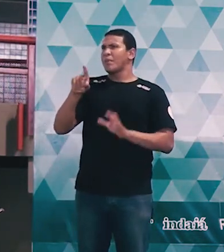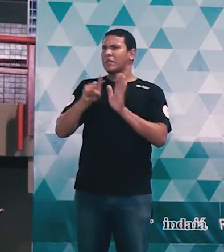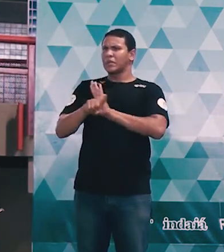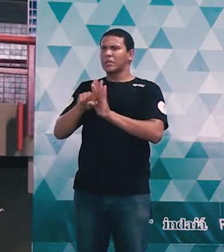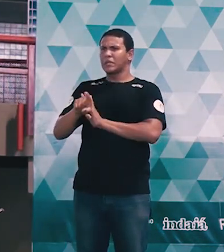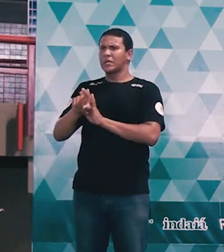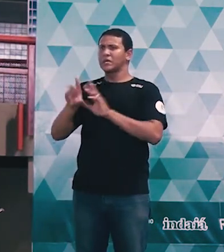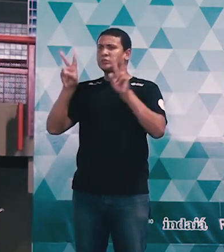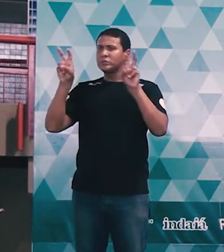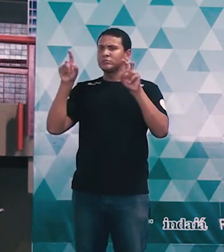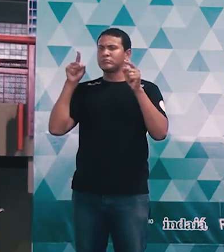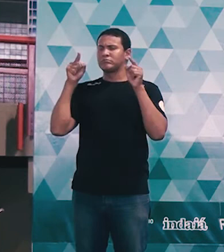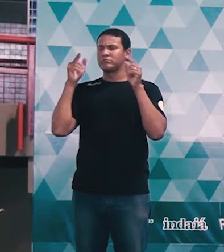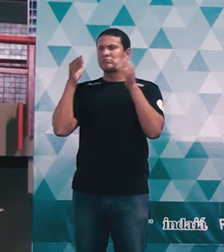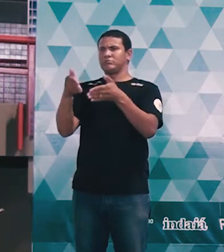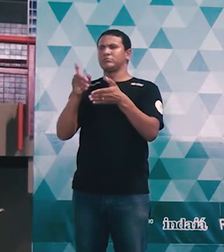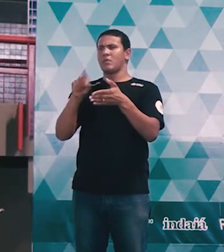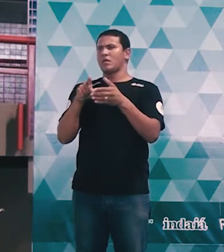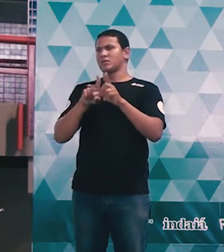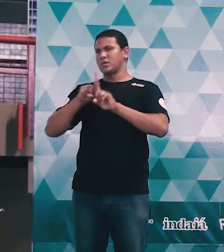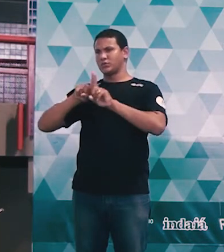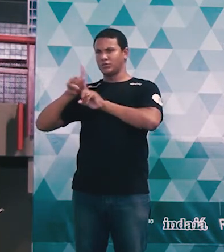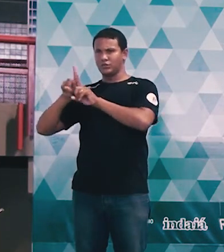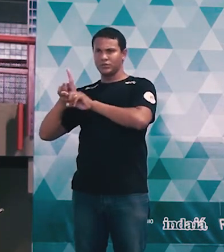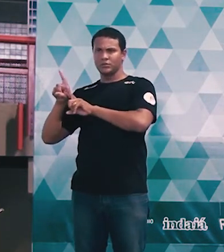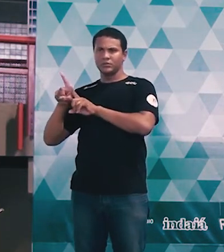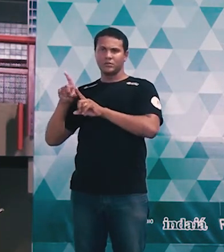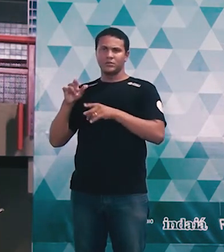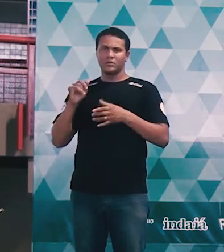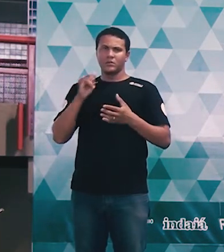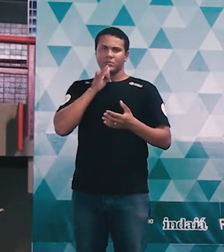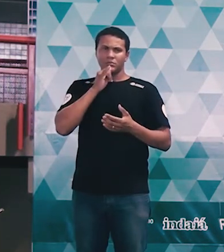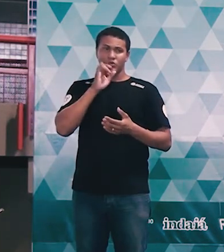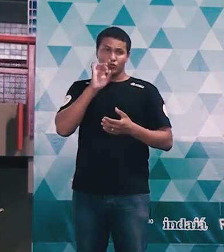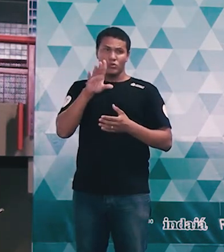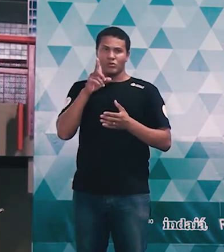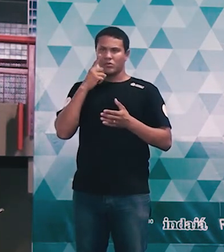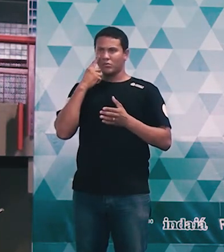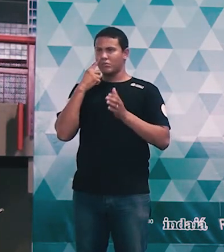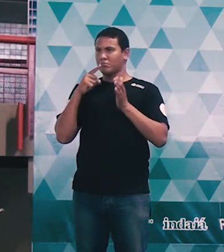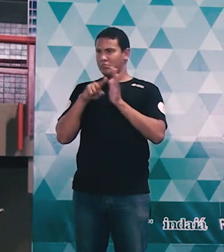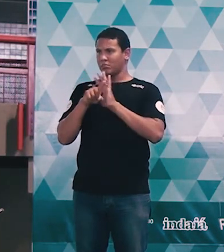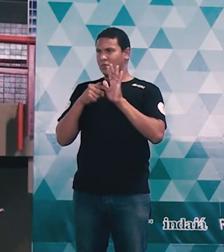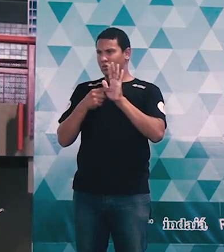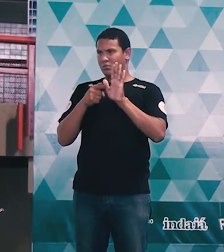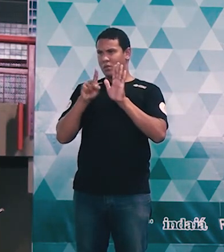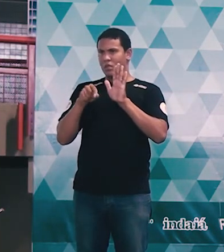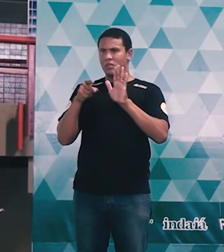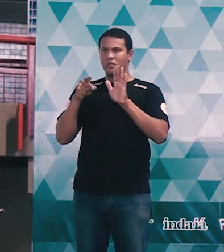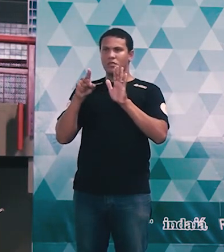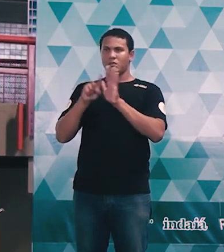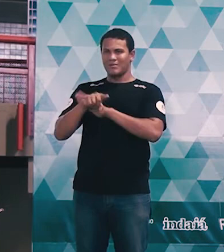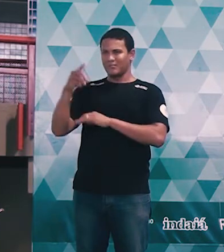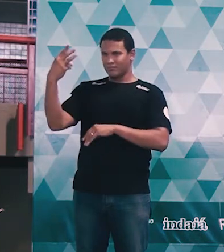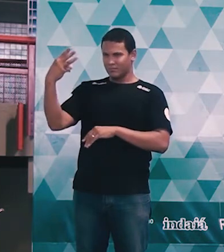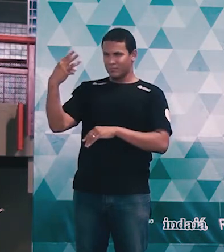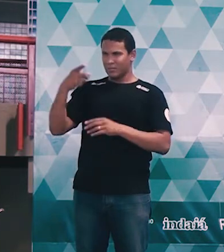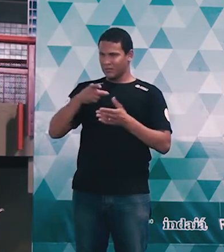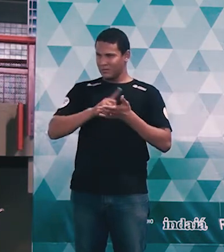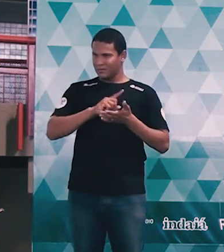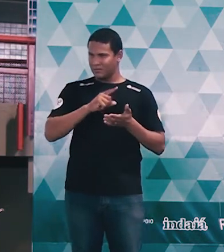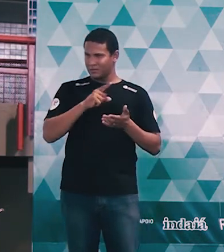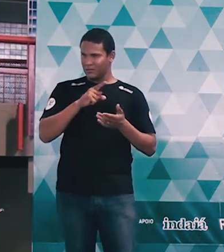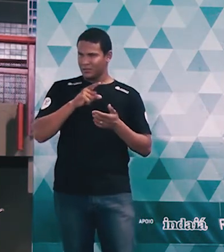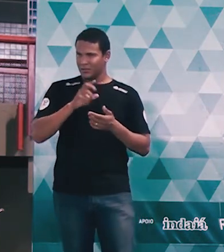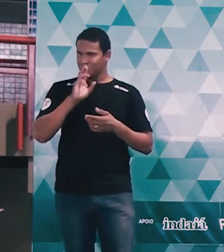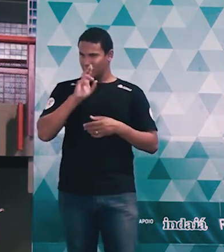estatística. A questão de número, só para constar, a questão 3, que a gente resolveu há pouco,